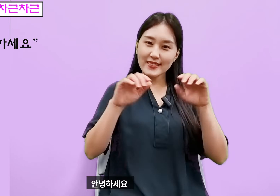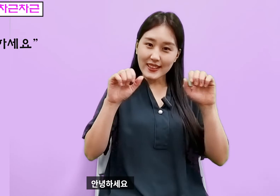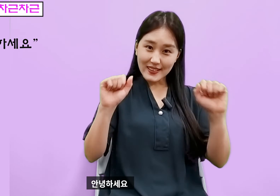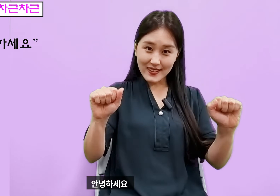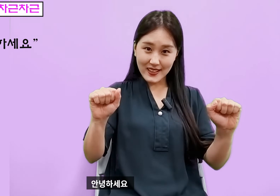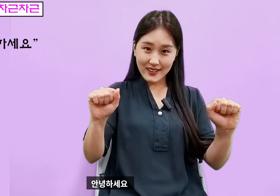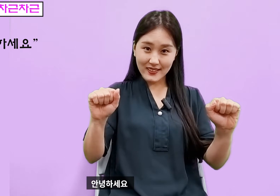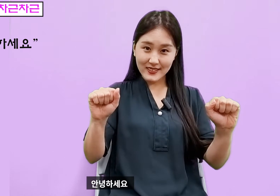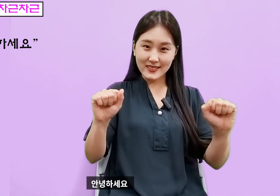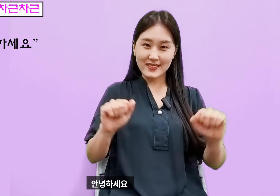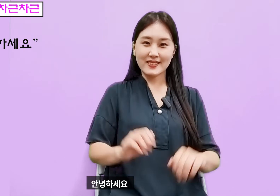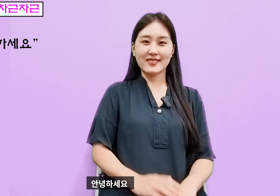안녕하세요.